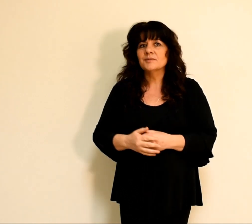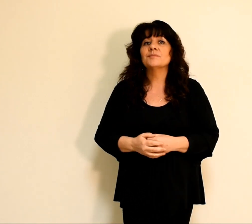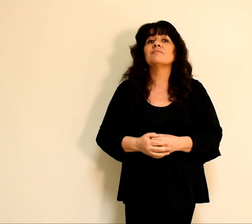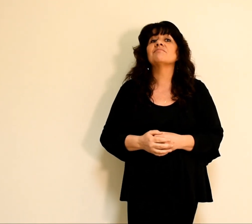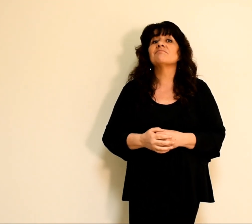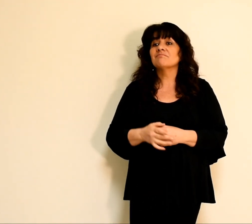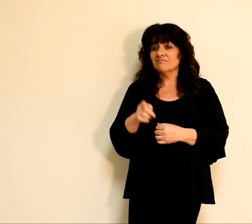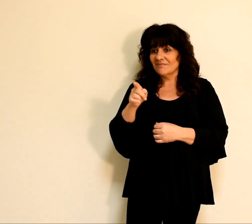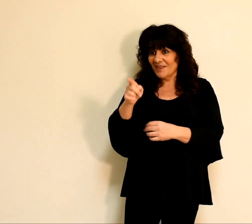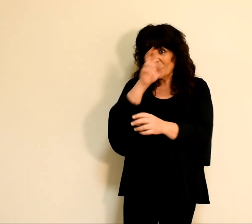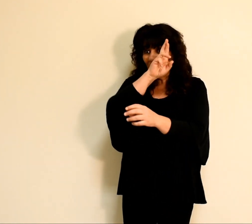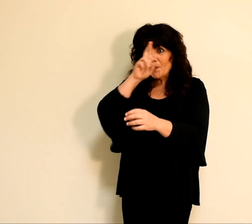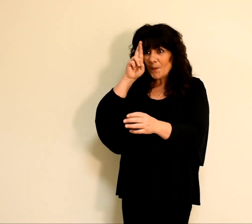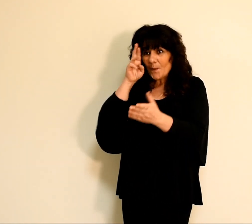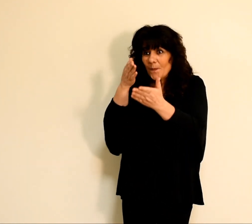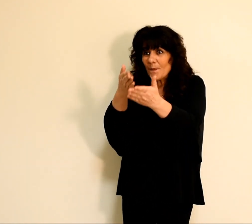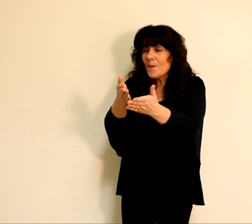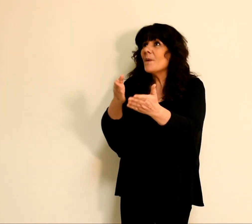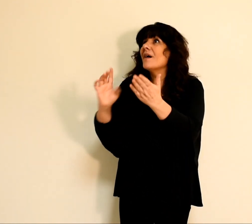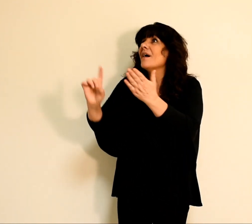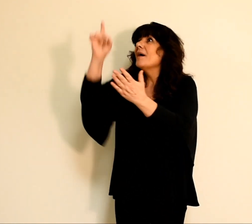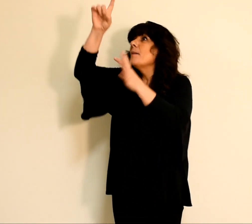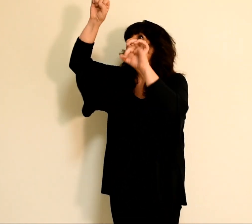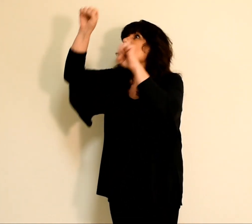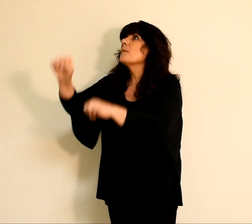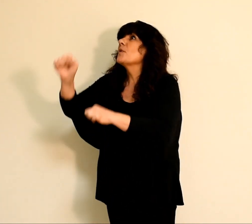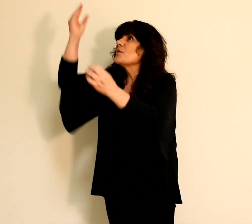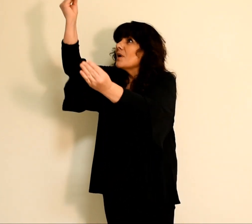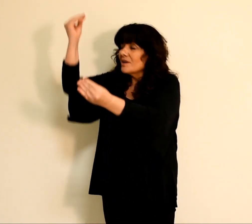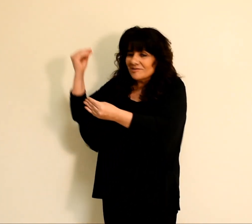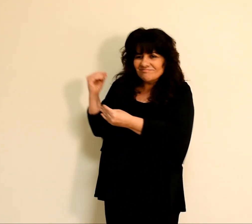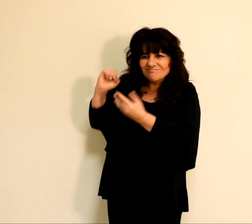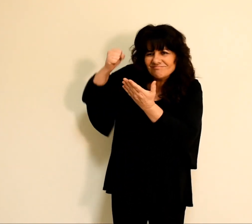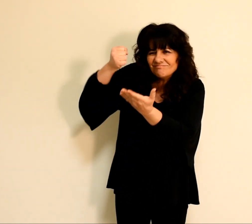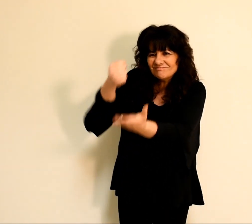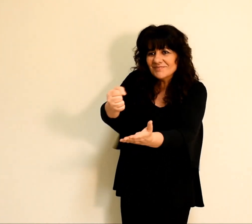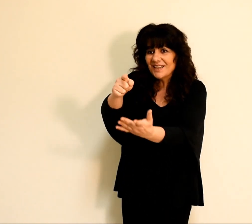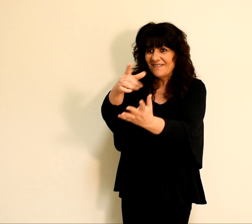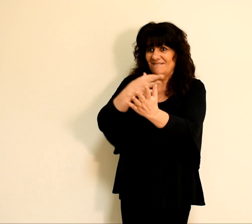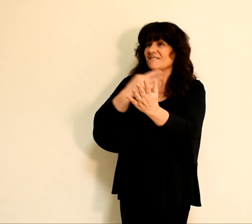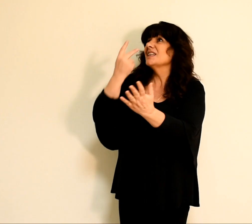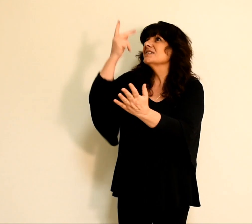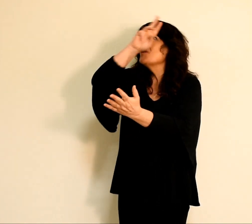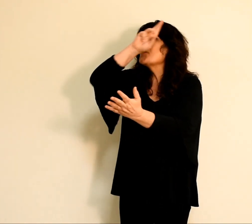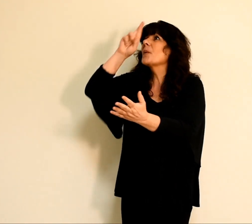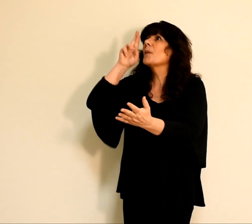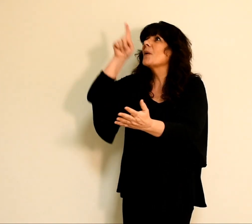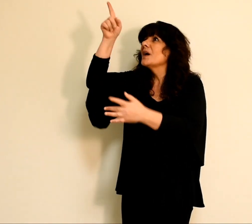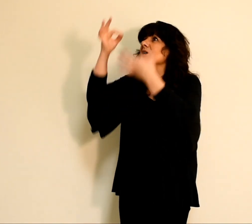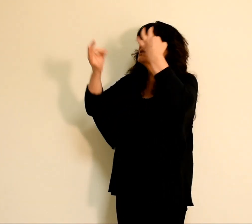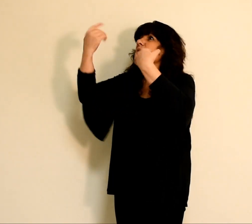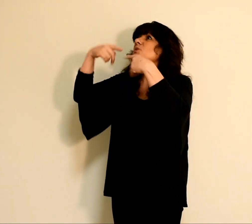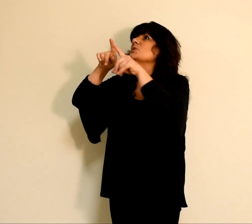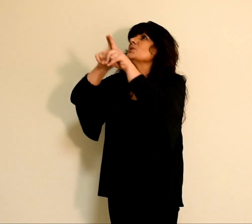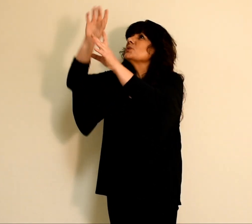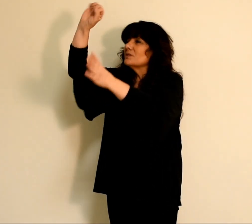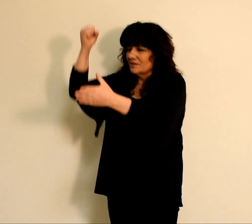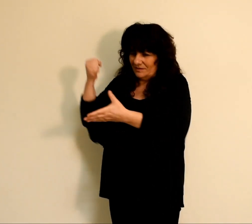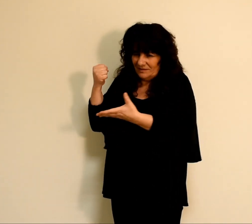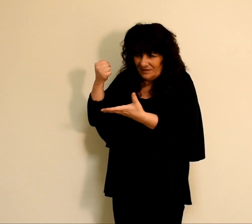Dieu donne au roi tes pouvoirs, à ce fils de roi ta justice, qu'il